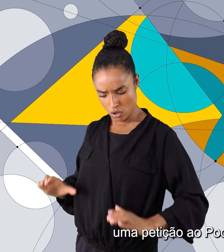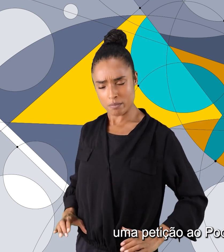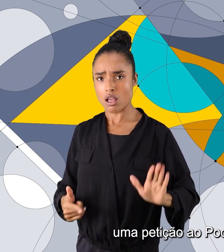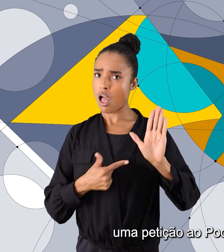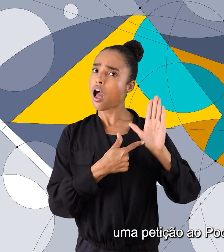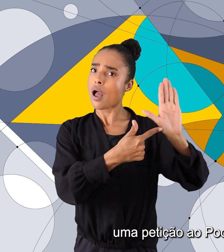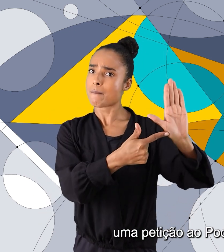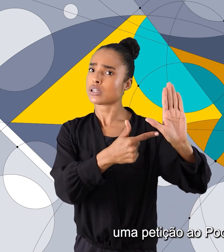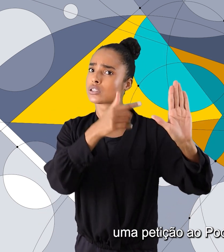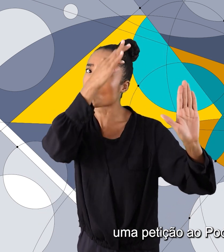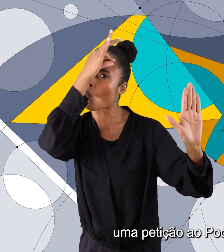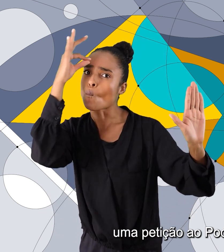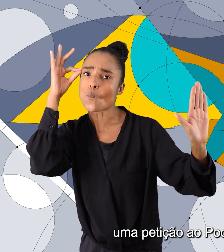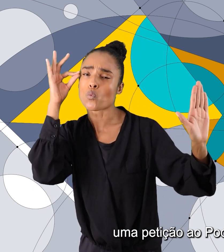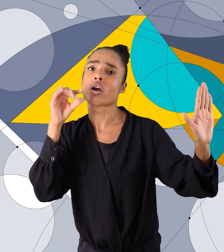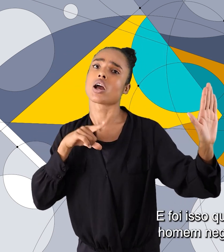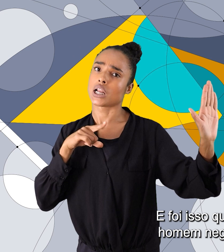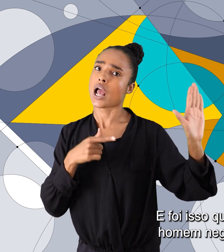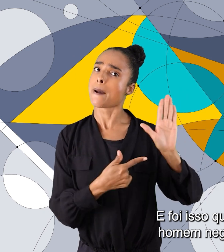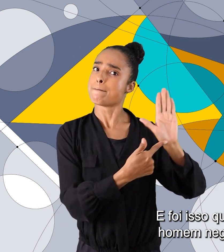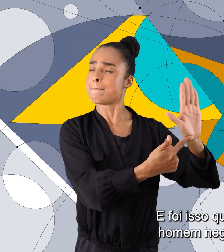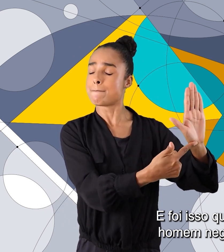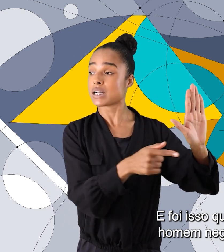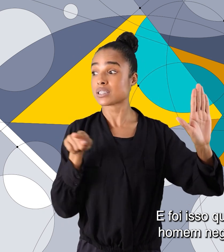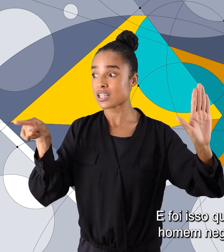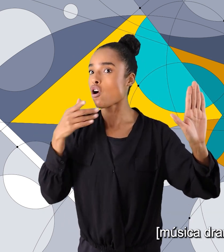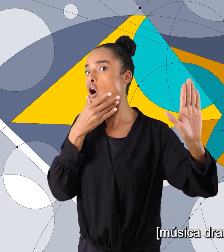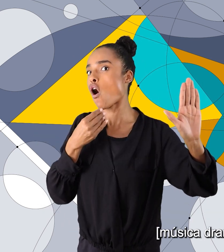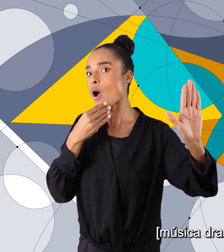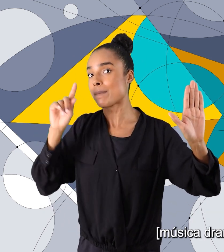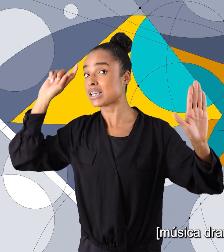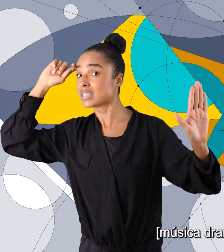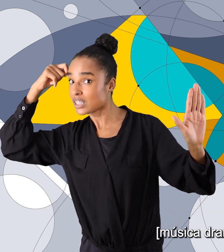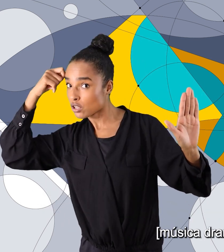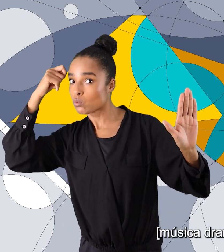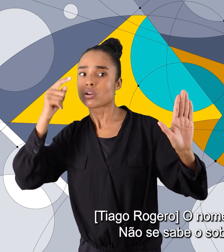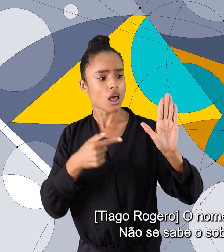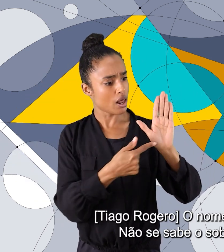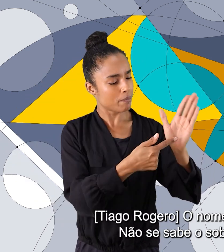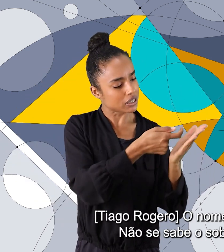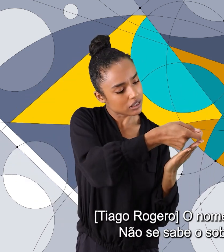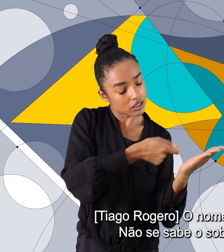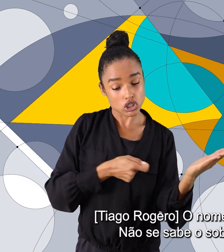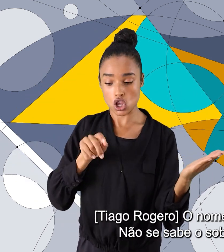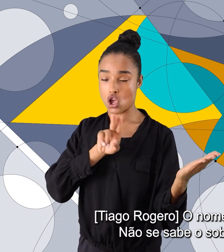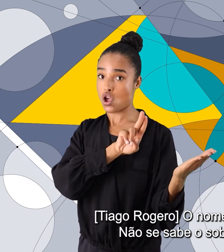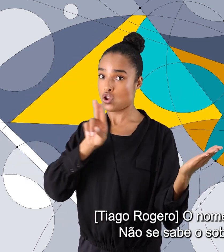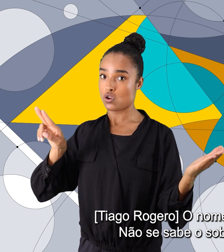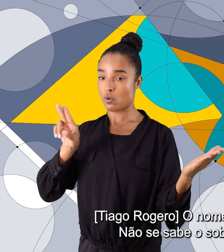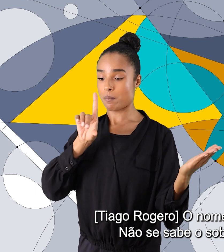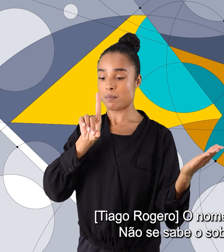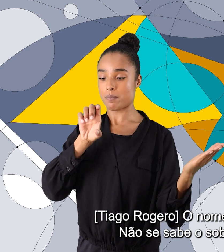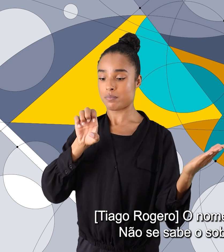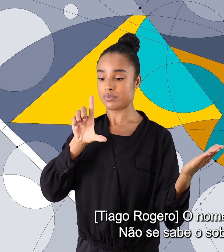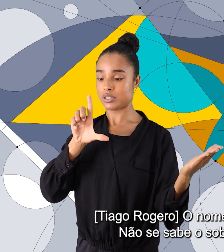uma petição ao Poder Legislativo. E foi isso que esse homem negro fez. O nome dele era